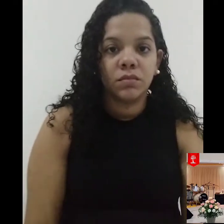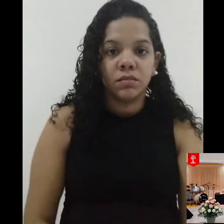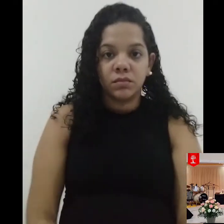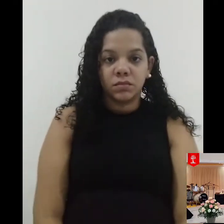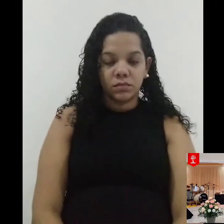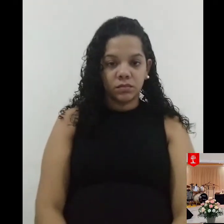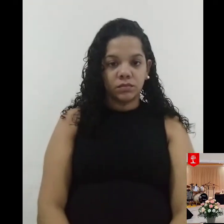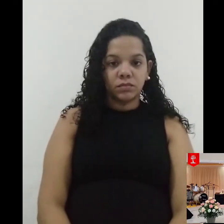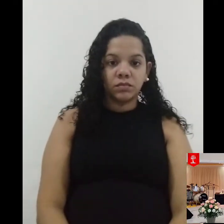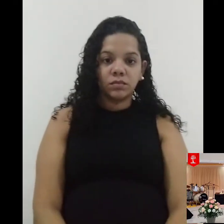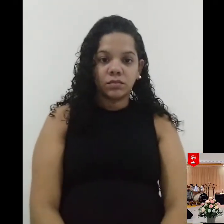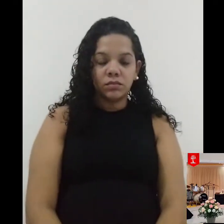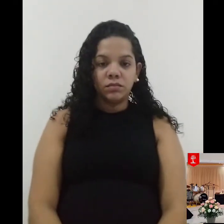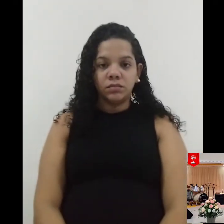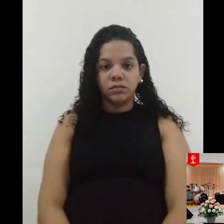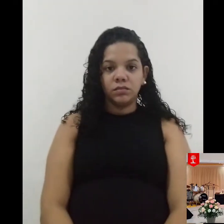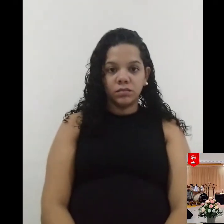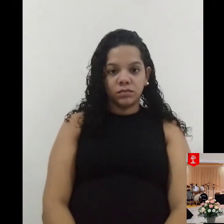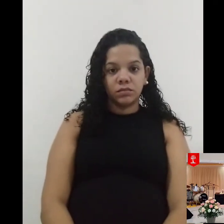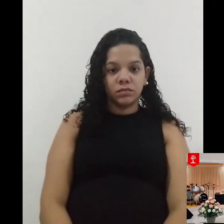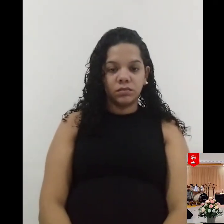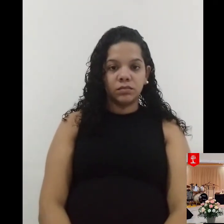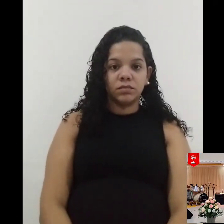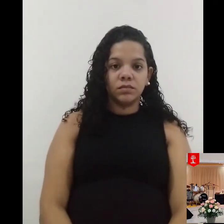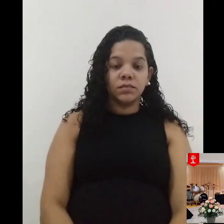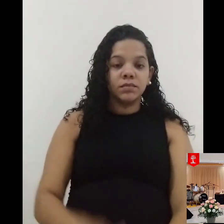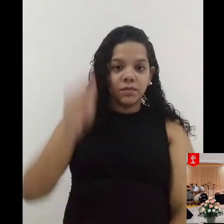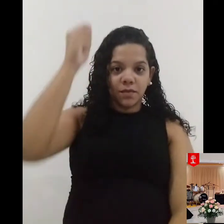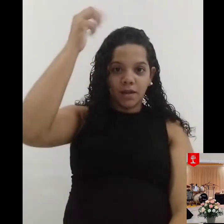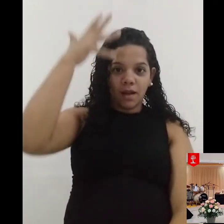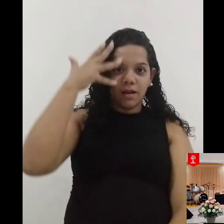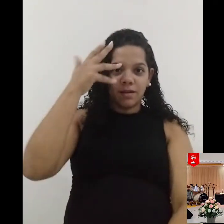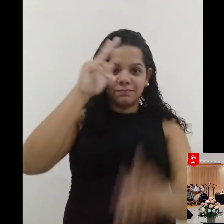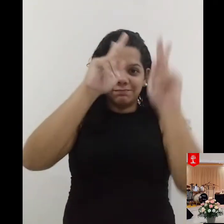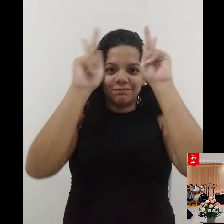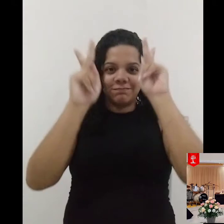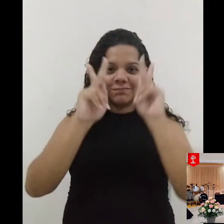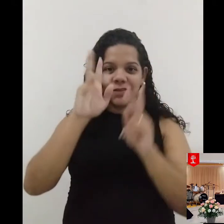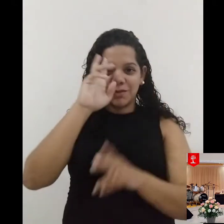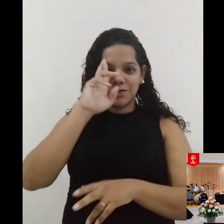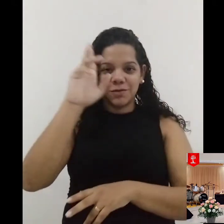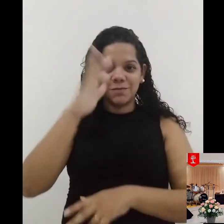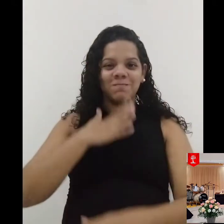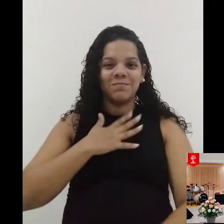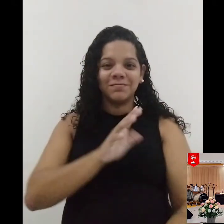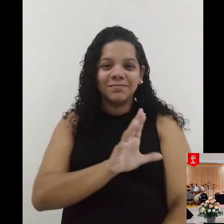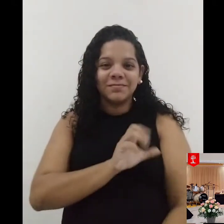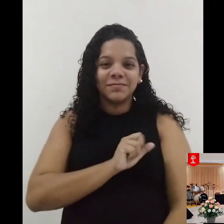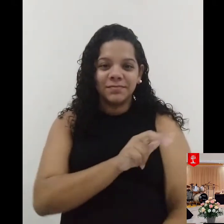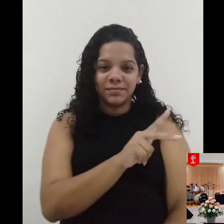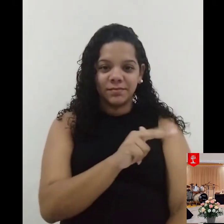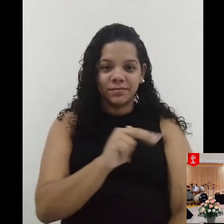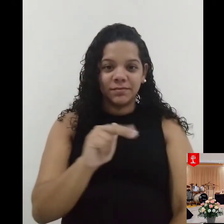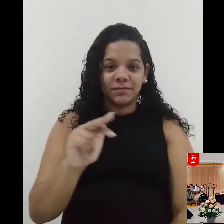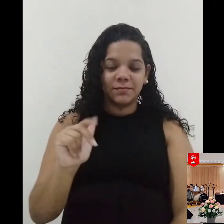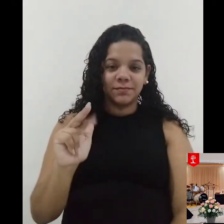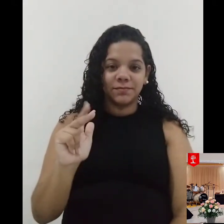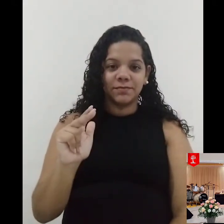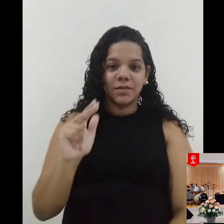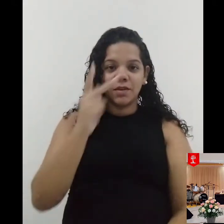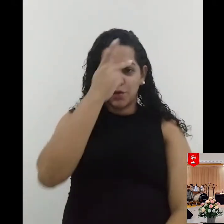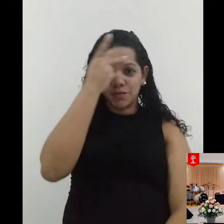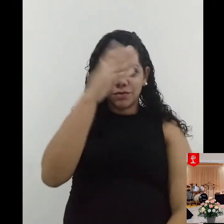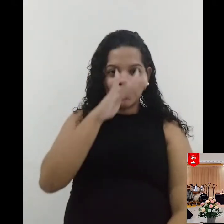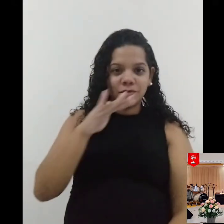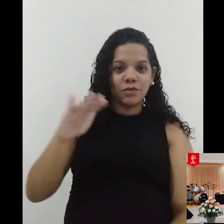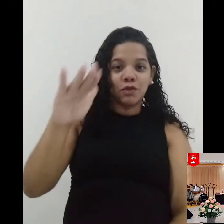estão em suas casas neste momento, os convido nessa hora a participar de mais um culto de